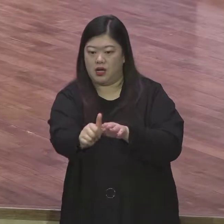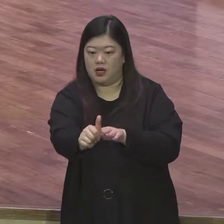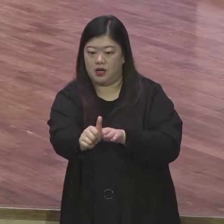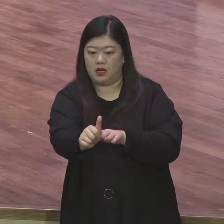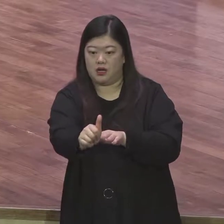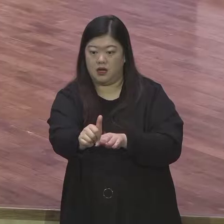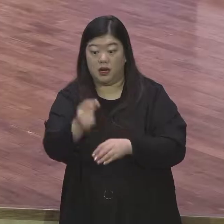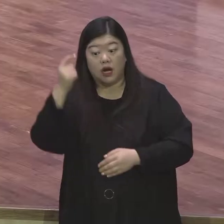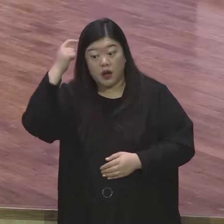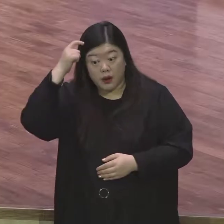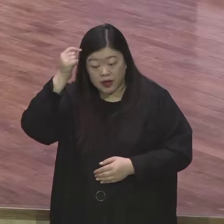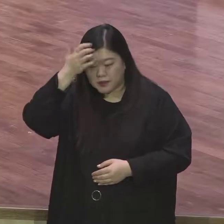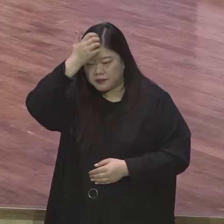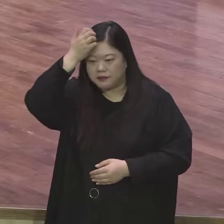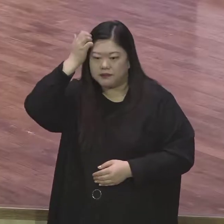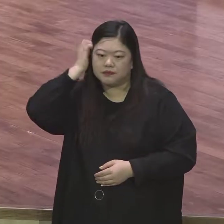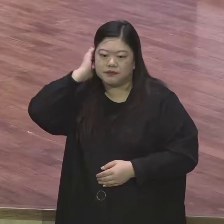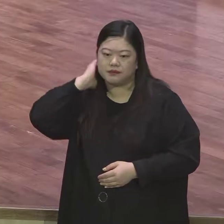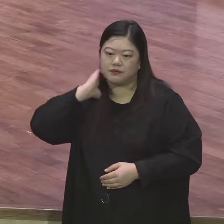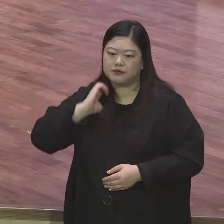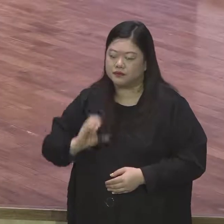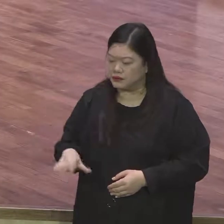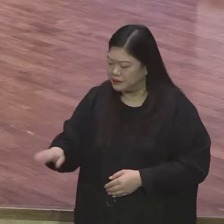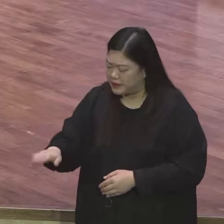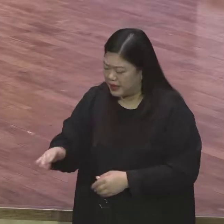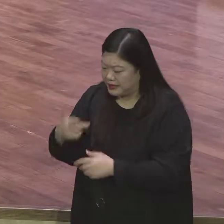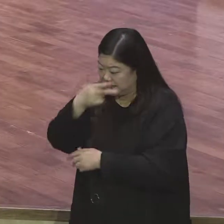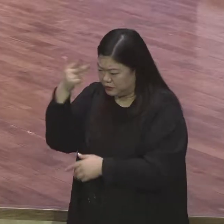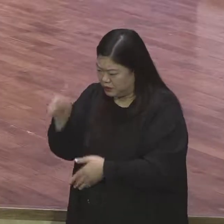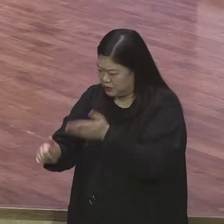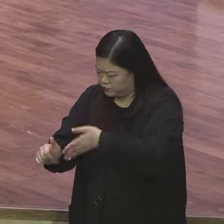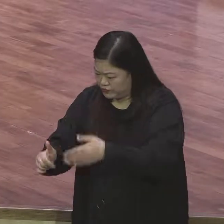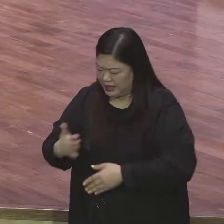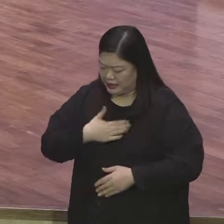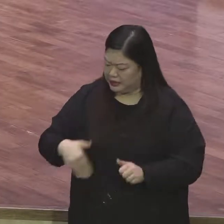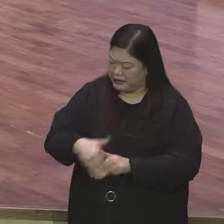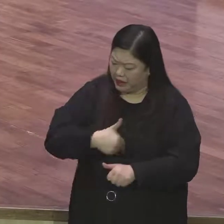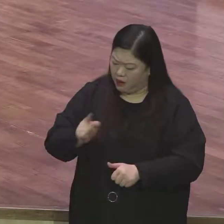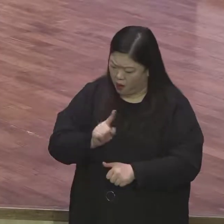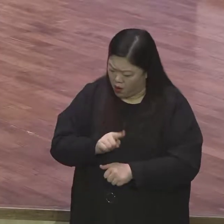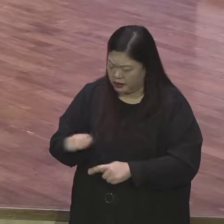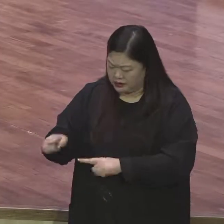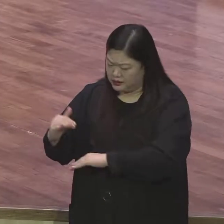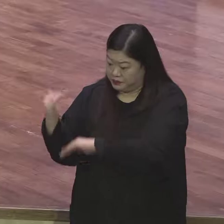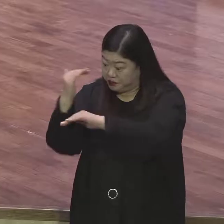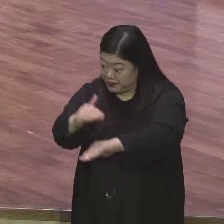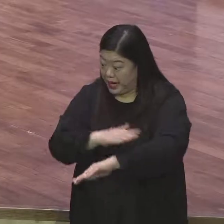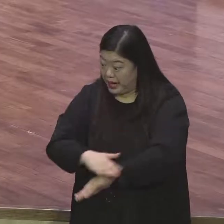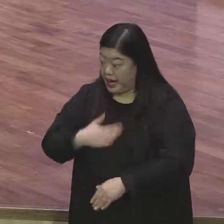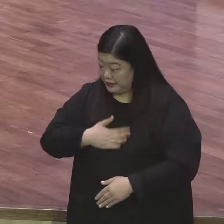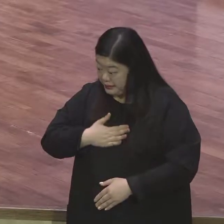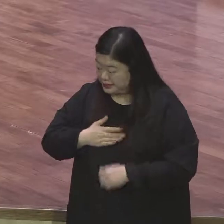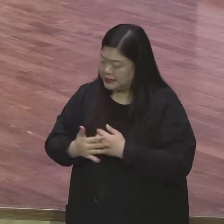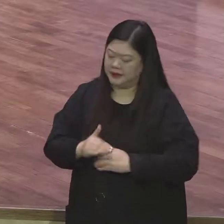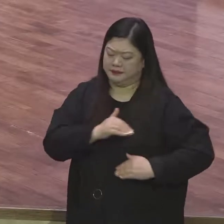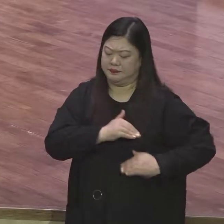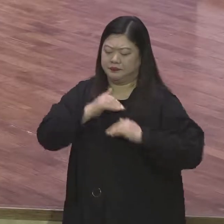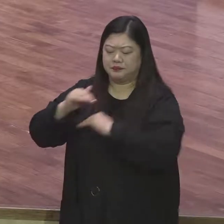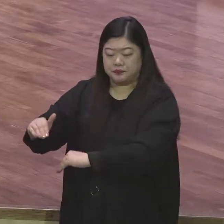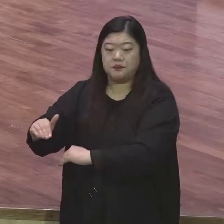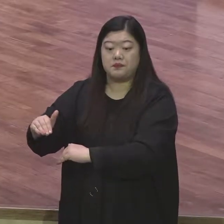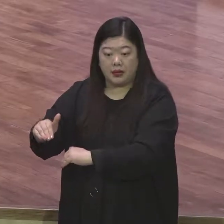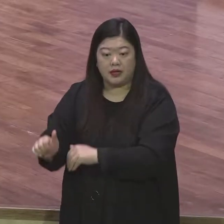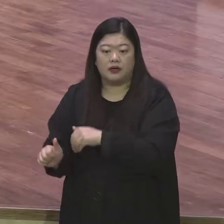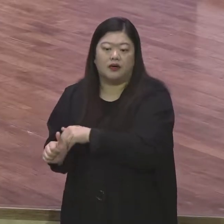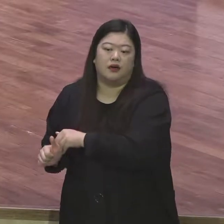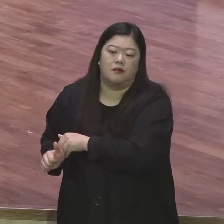상황을 빌립보 교회에 전하게 함으로써 빌립보 교회 성도들이 그 위로하고 격려하고 그야말로